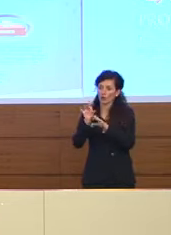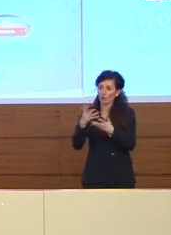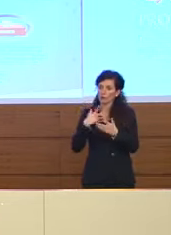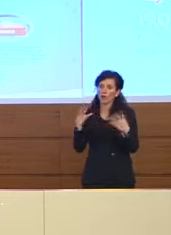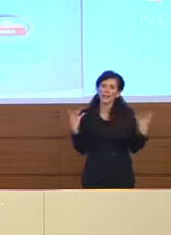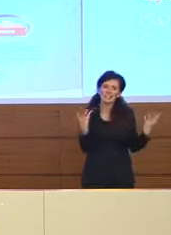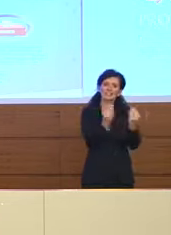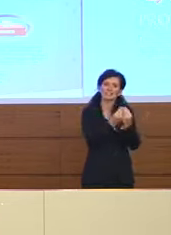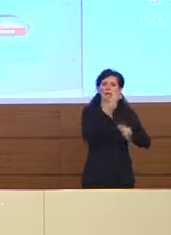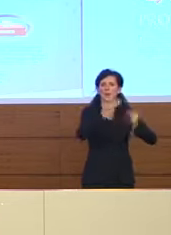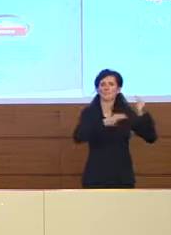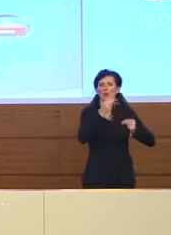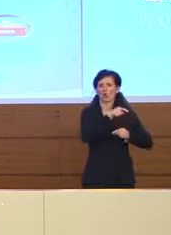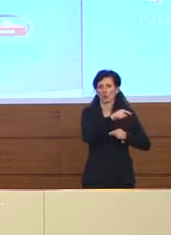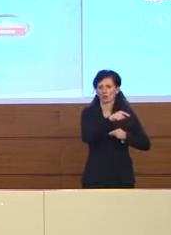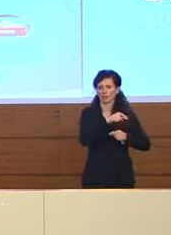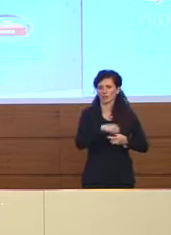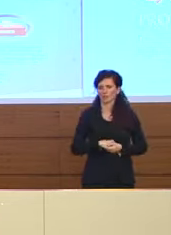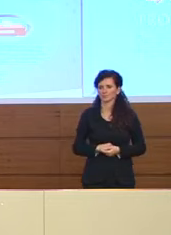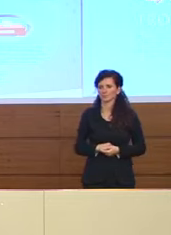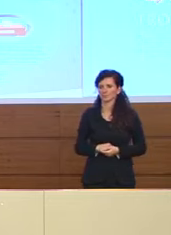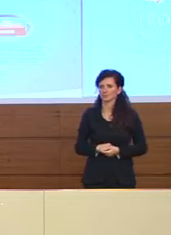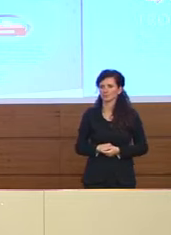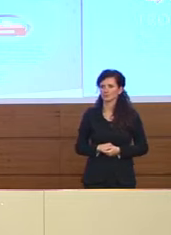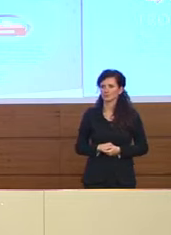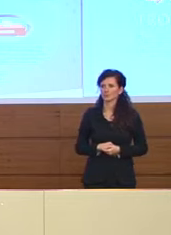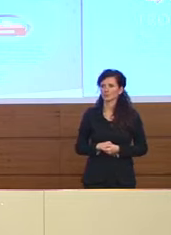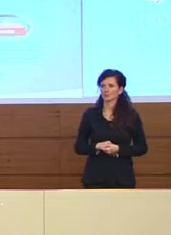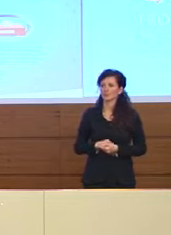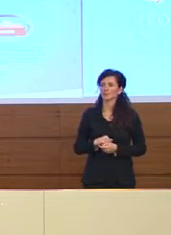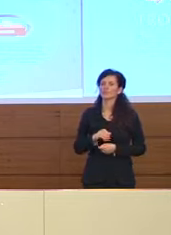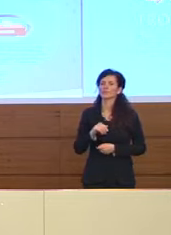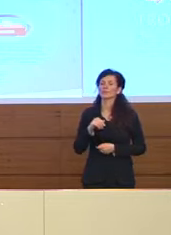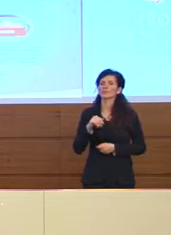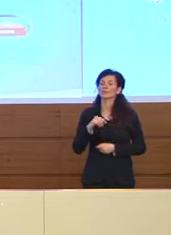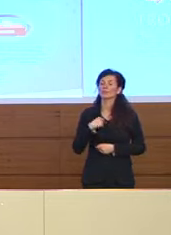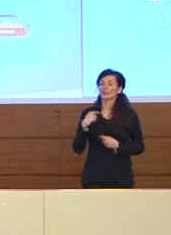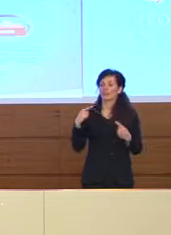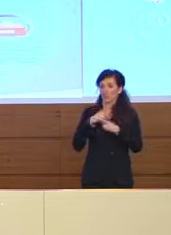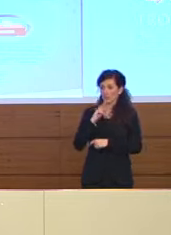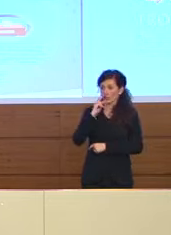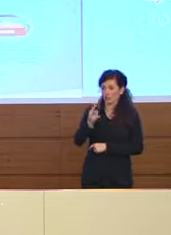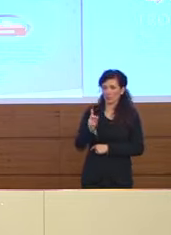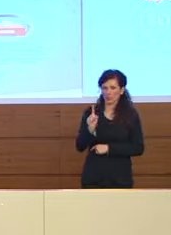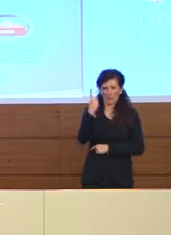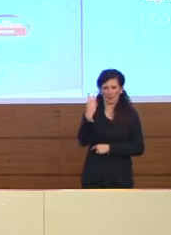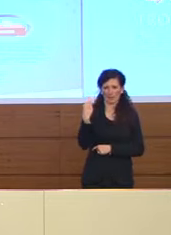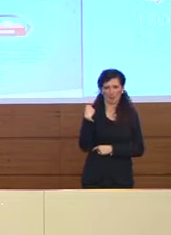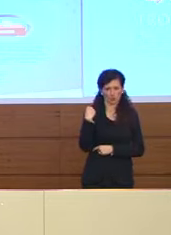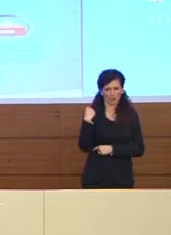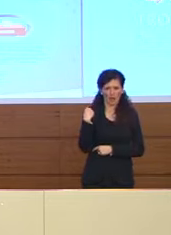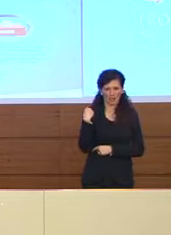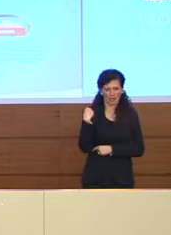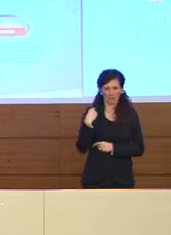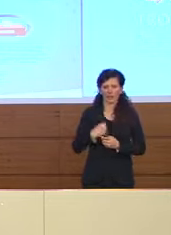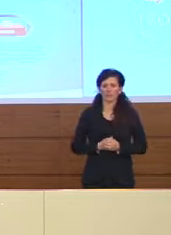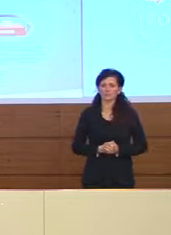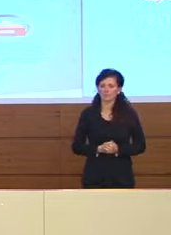per rispondere invece alla prima delle sue due domande mutuo